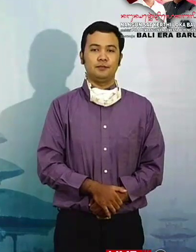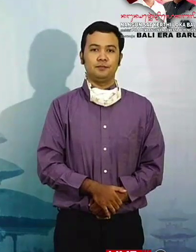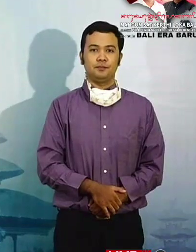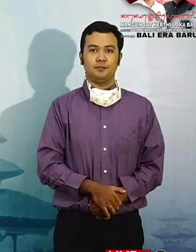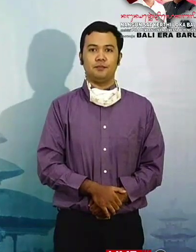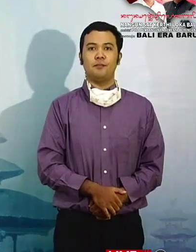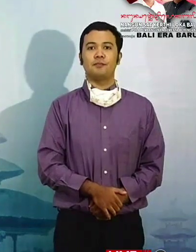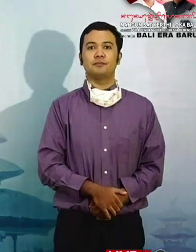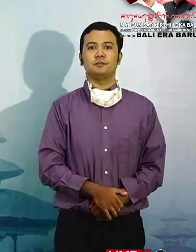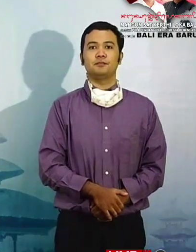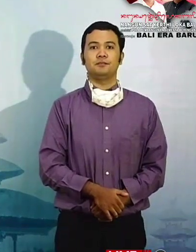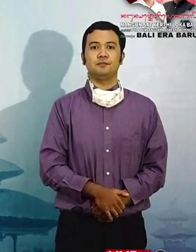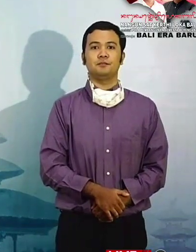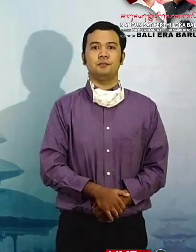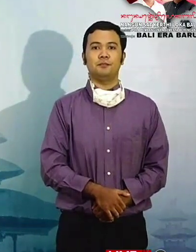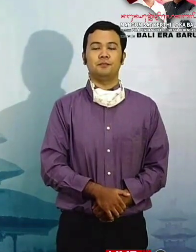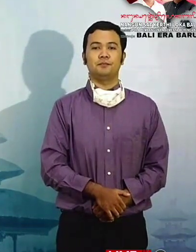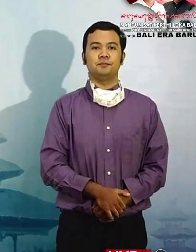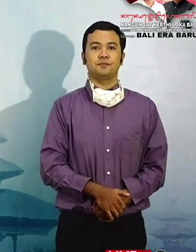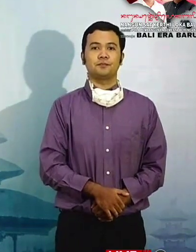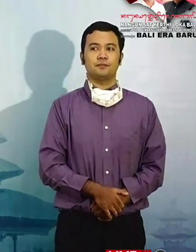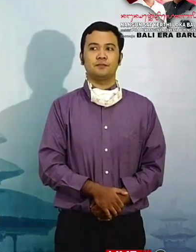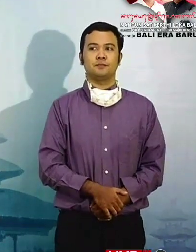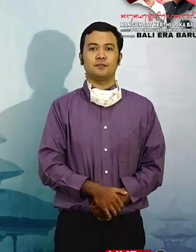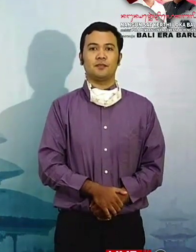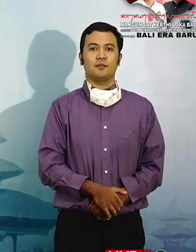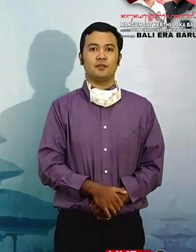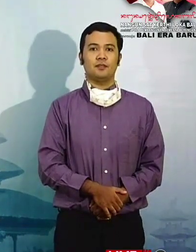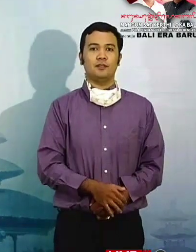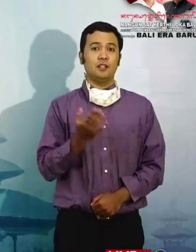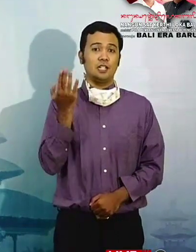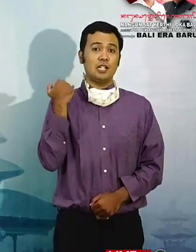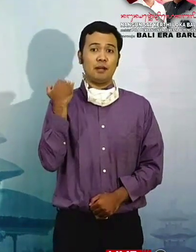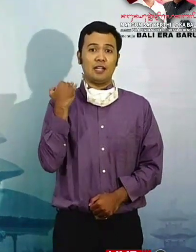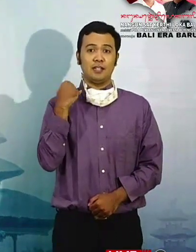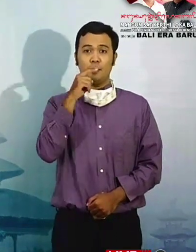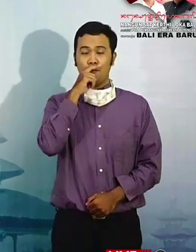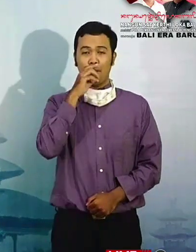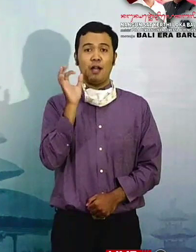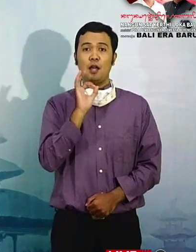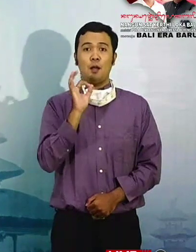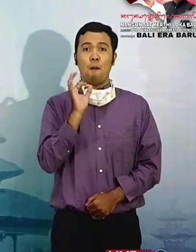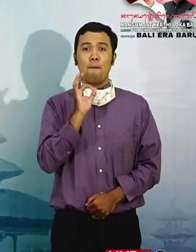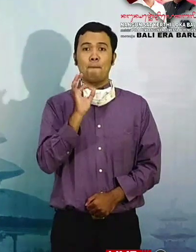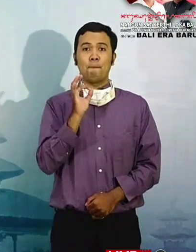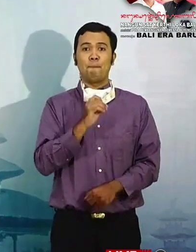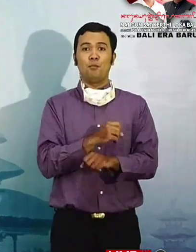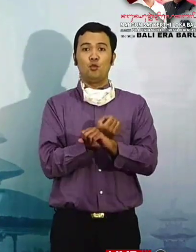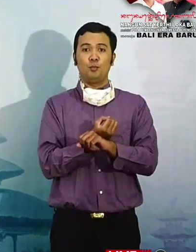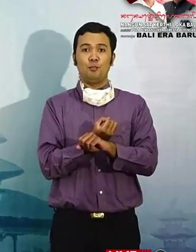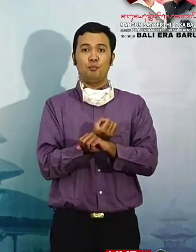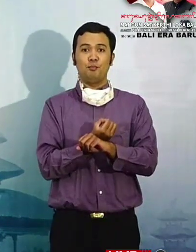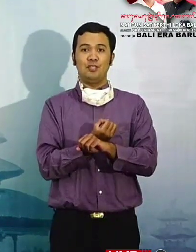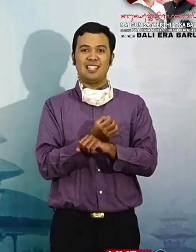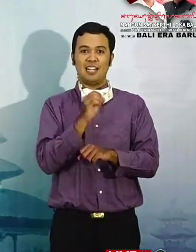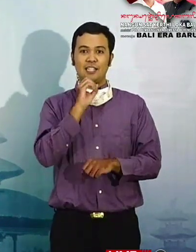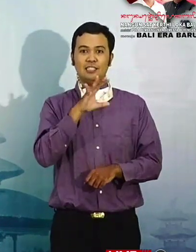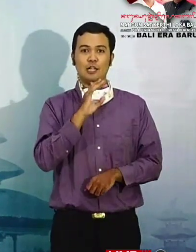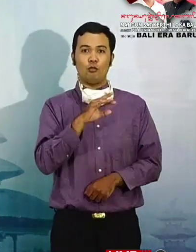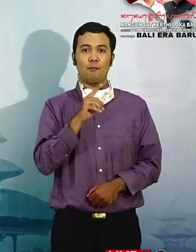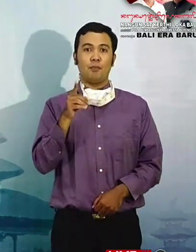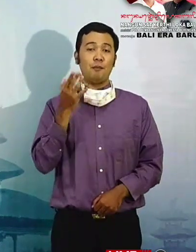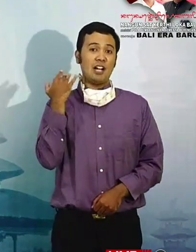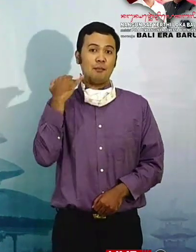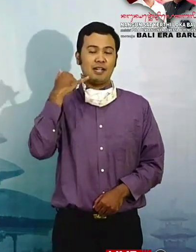saya, maka keluar dari ruangan ini, saya telepon langsung Sekda Kabupaten Bangli, saya telepon